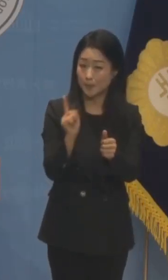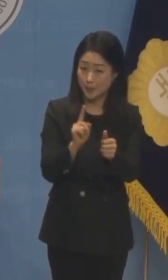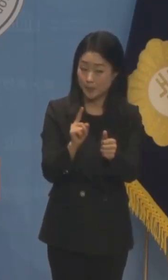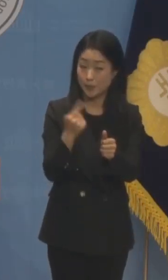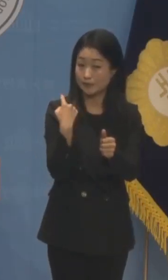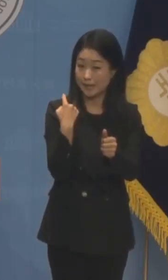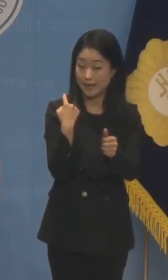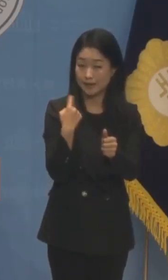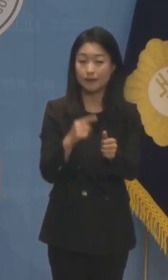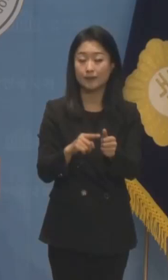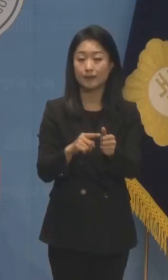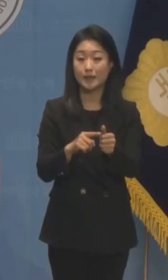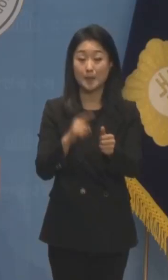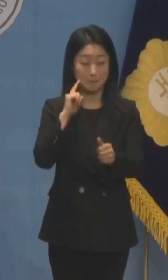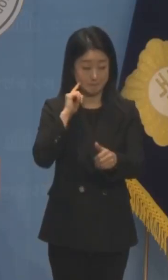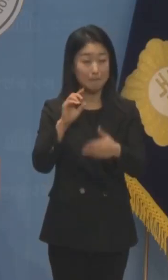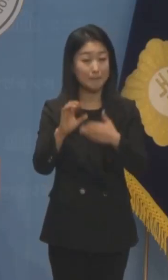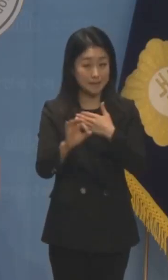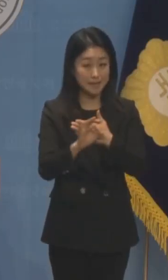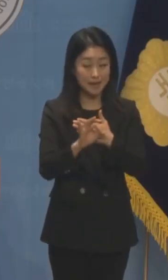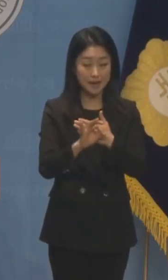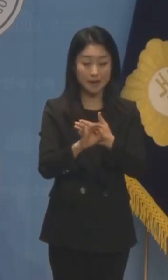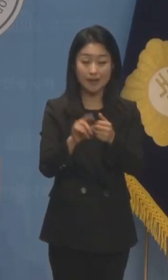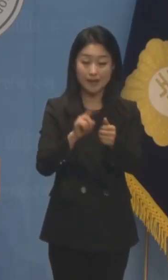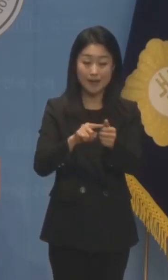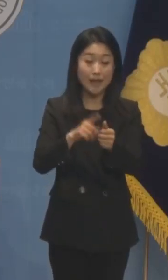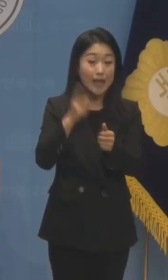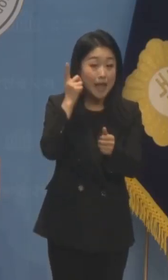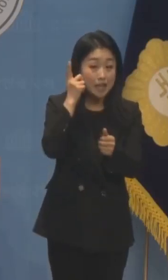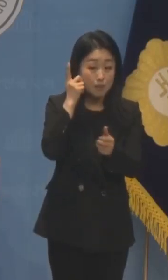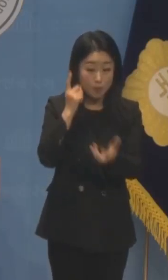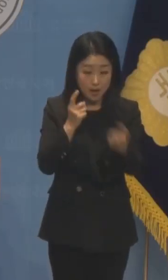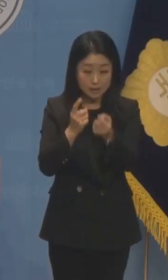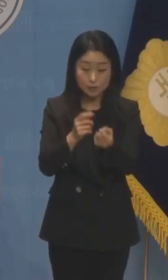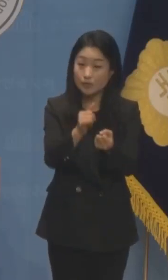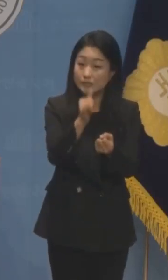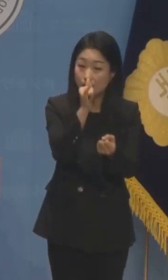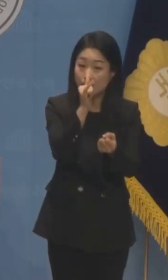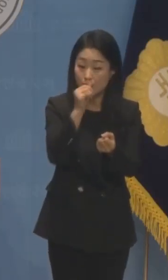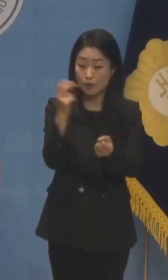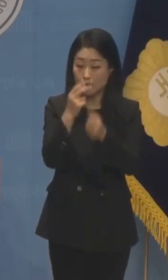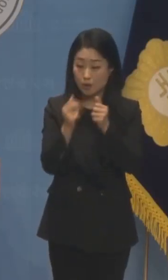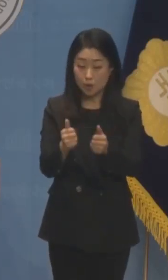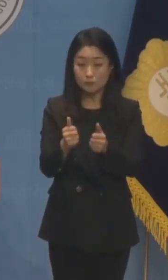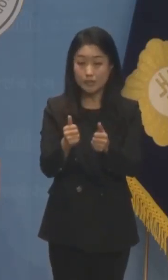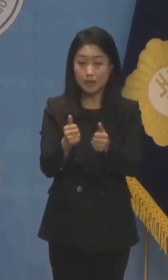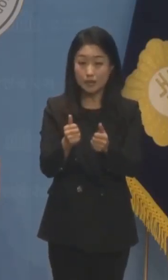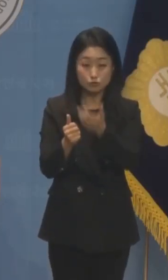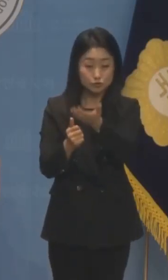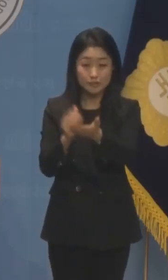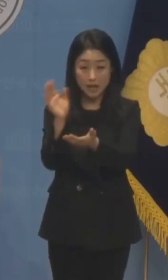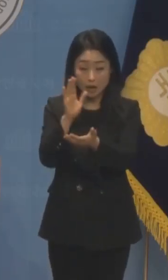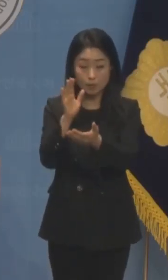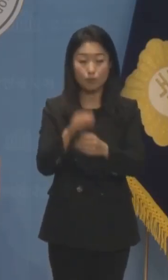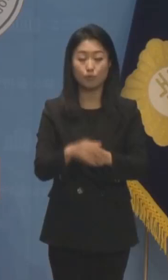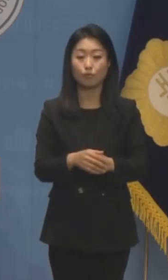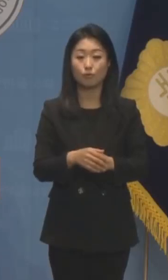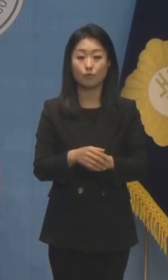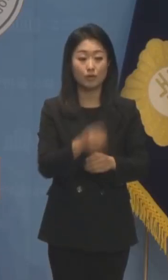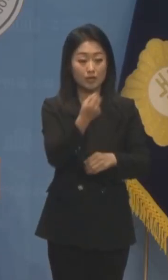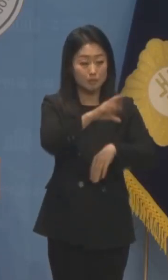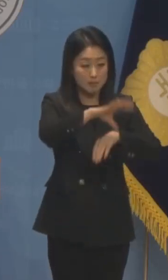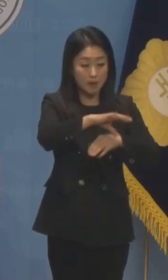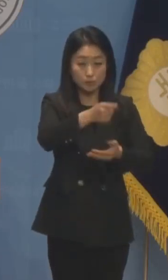어제 만일 명 씨가 휴대전화를 가지고 있다면 검찰이 아닌 국민 앞에 언론을 통해